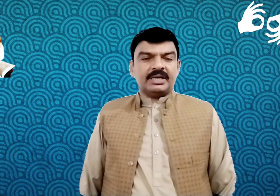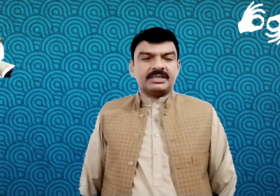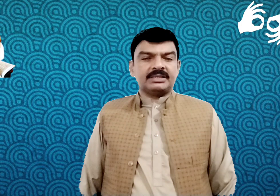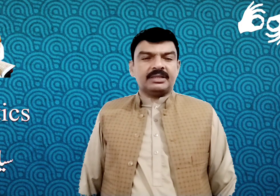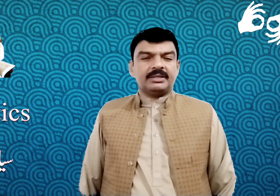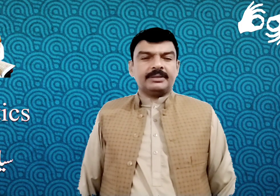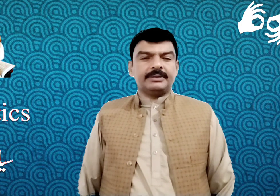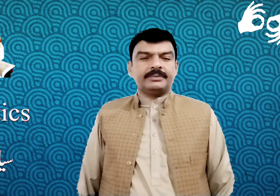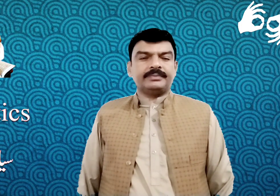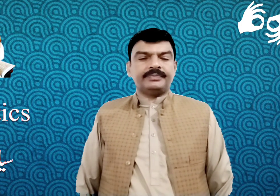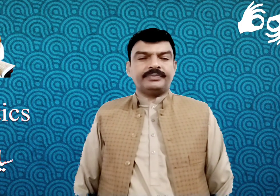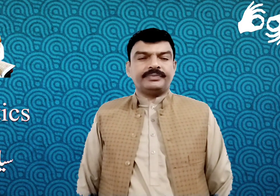सियासत